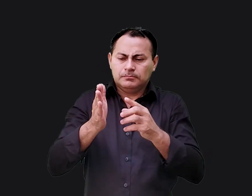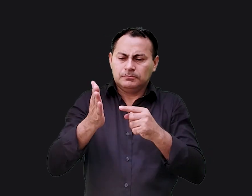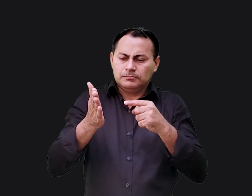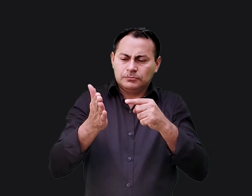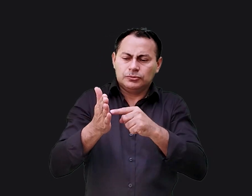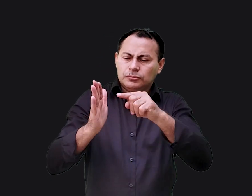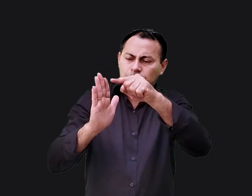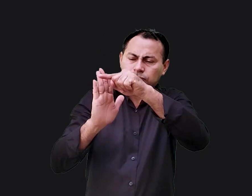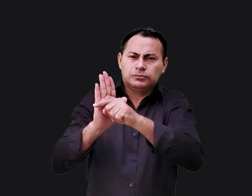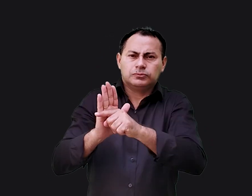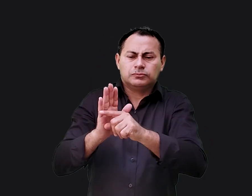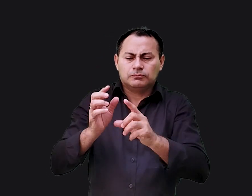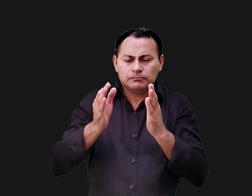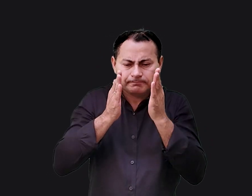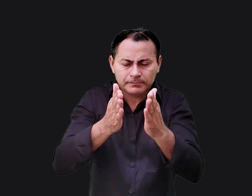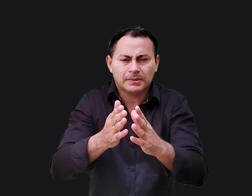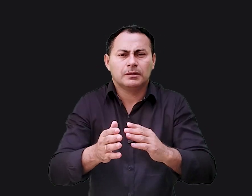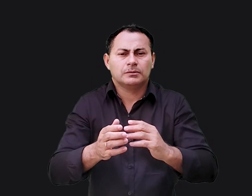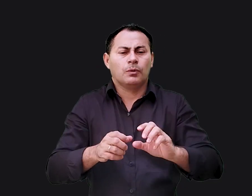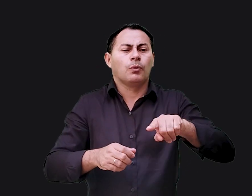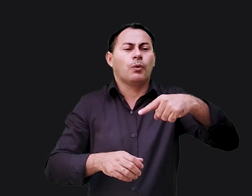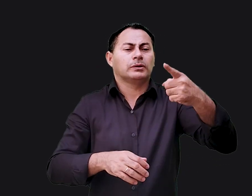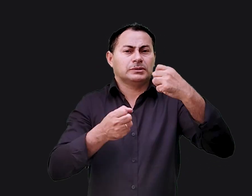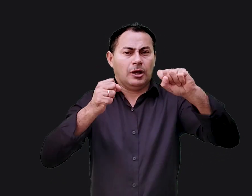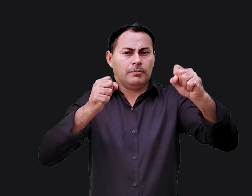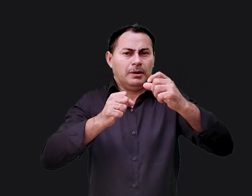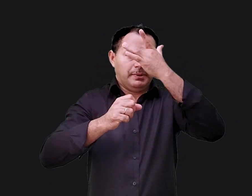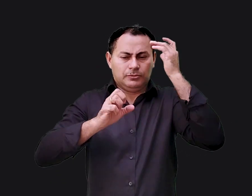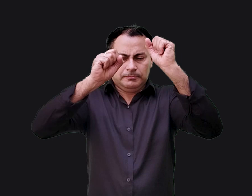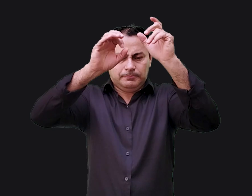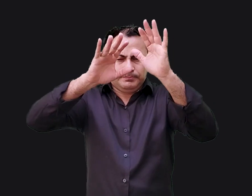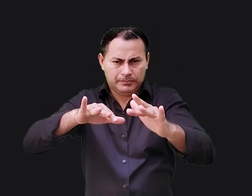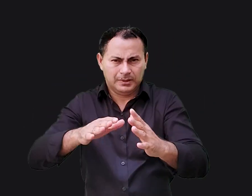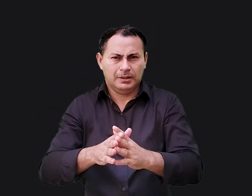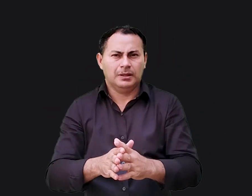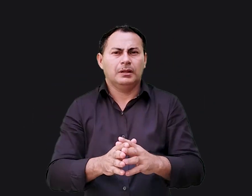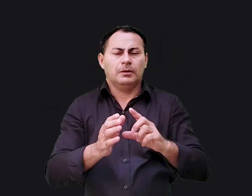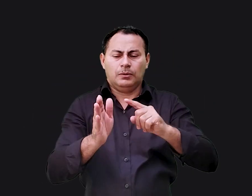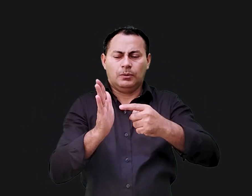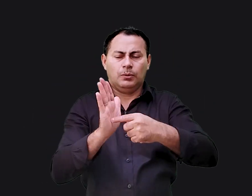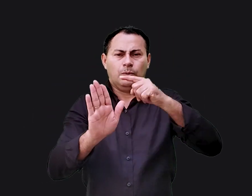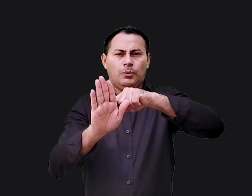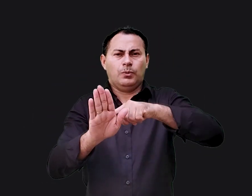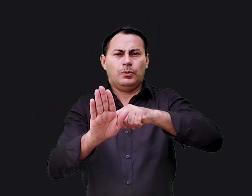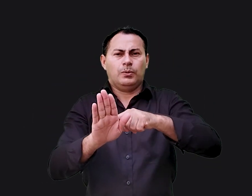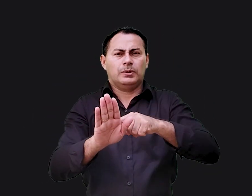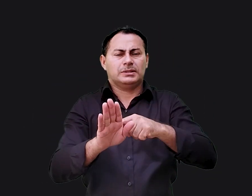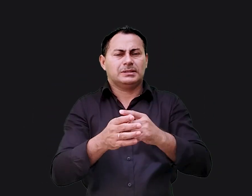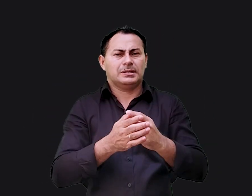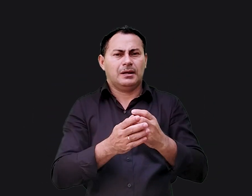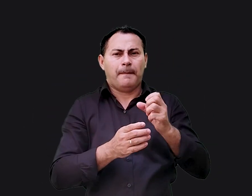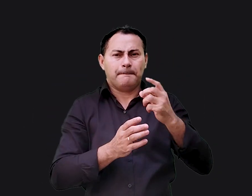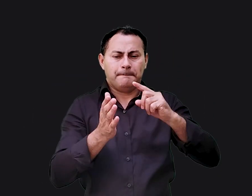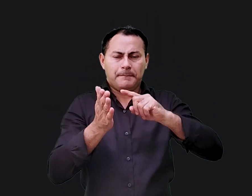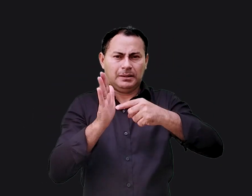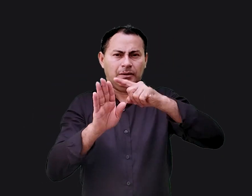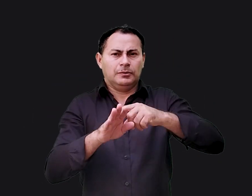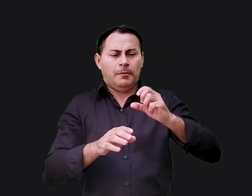para todos os outros salmos do homem abençoado. O Salmo 23 usa a metáfora do pastor e da ovelha e declara que